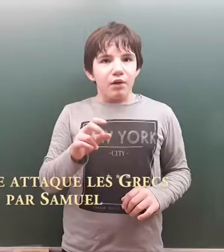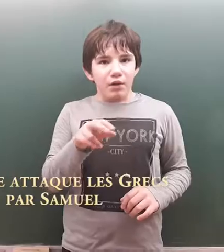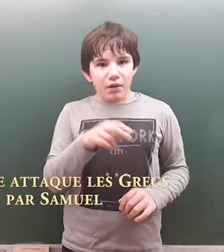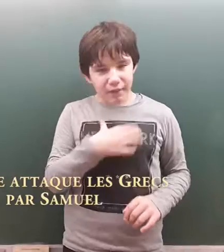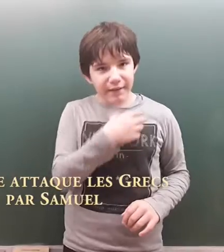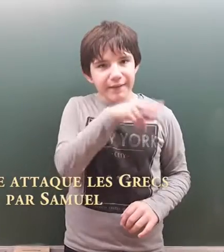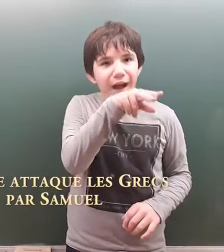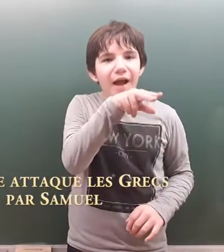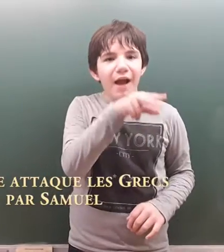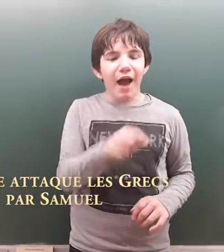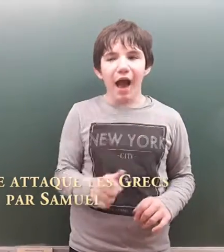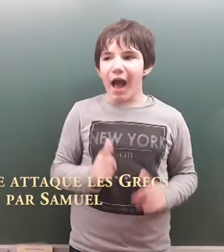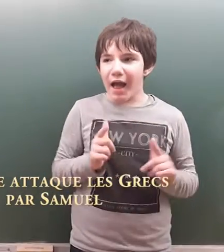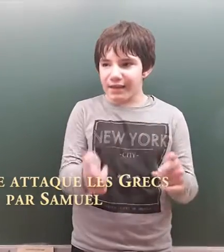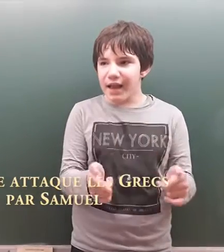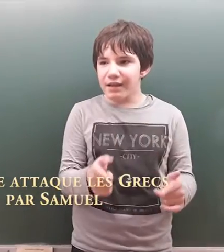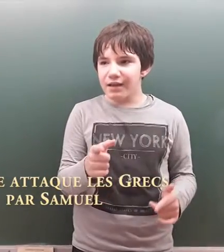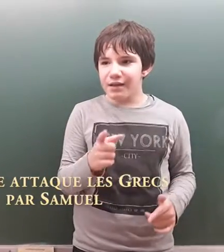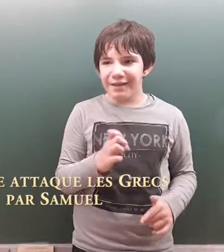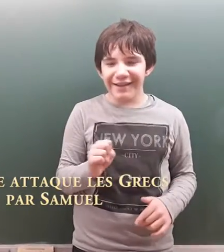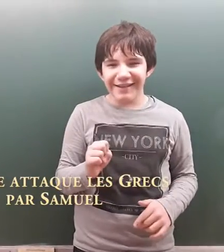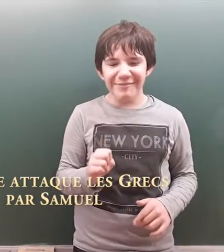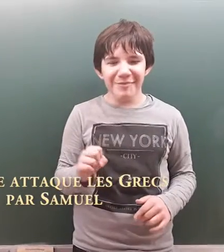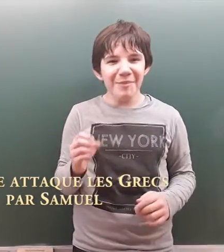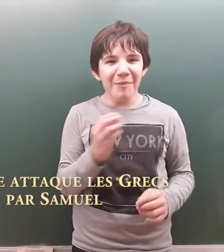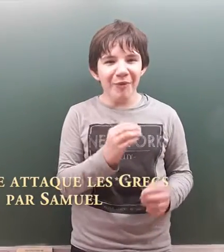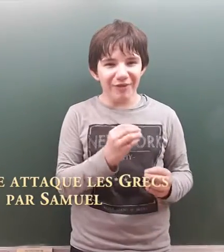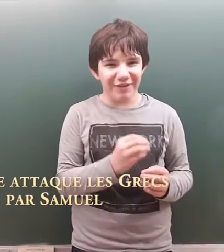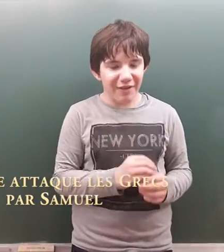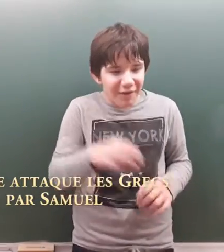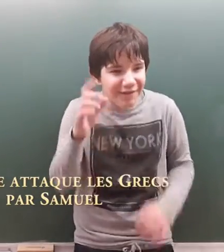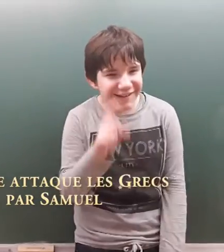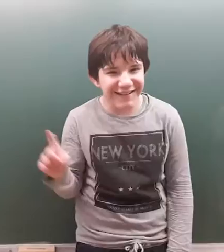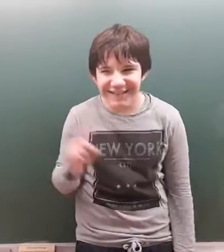L'Ivra attaque les mondes, euh, les Grèces.